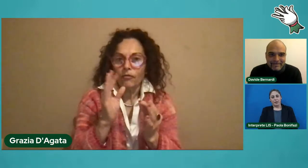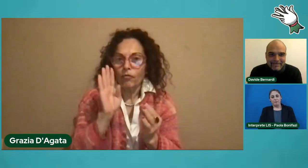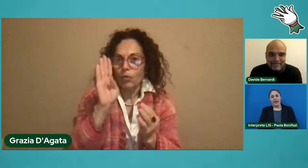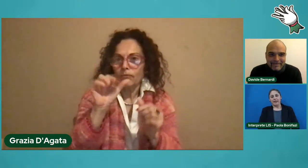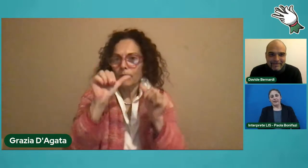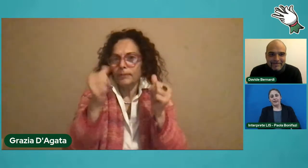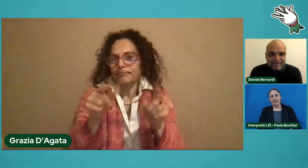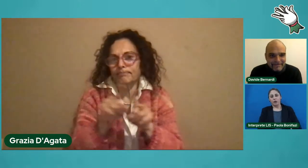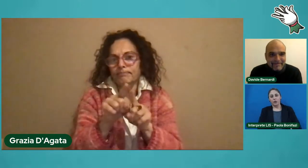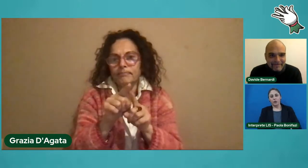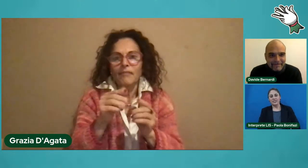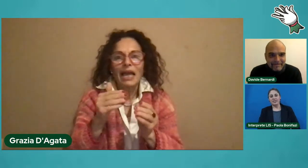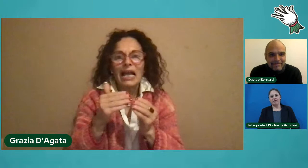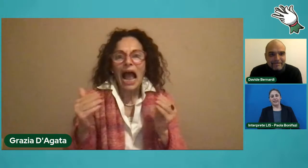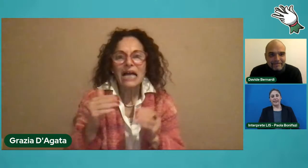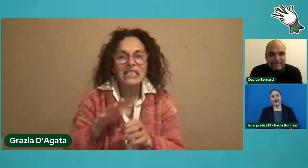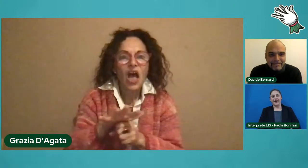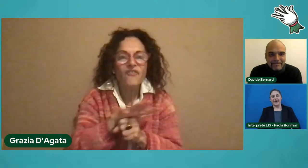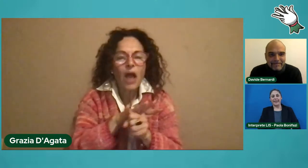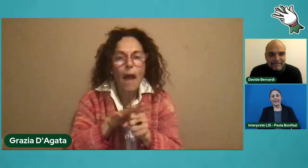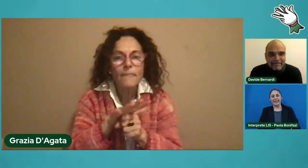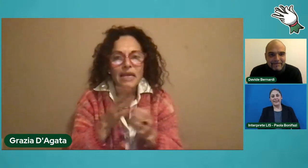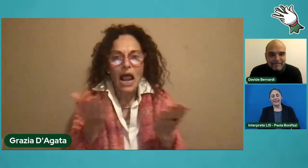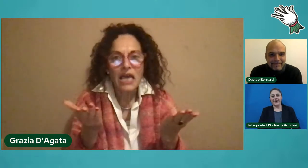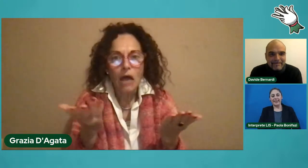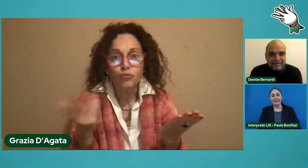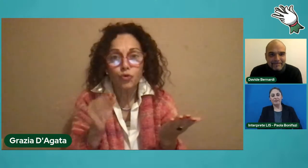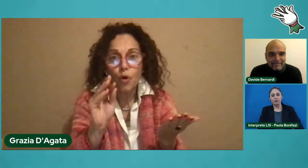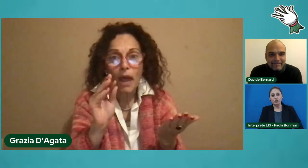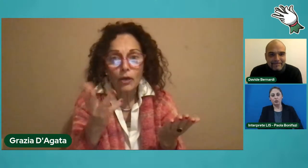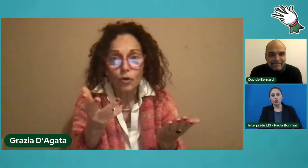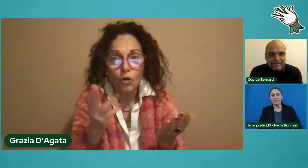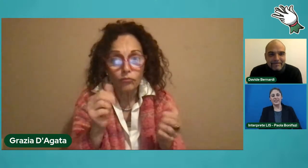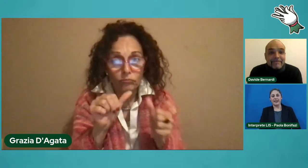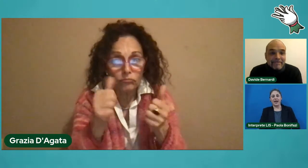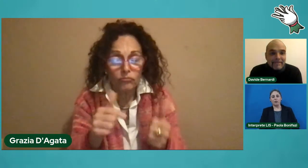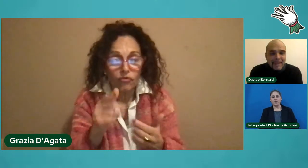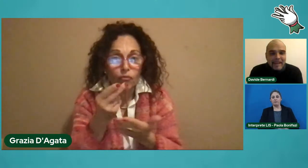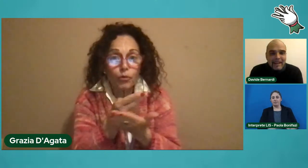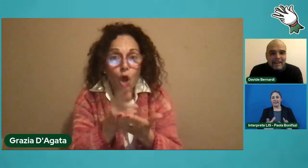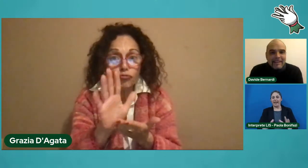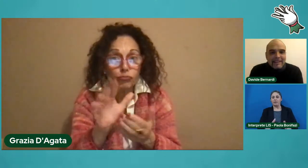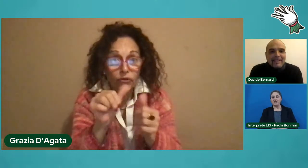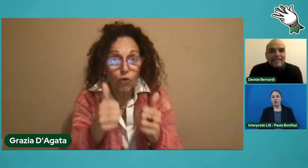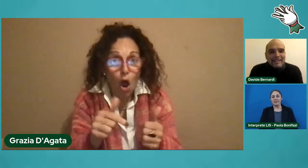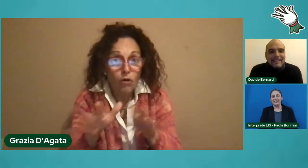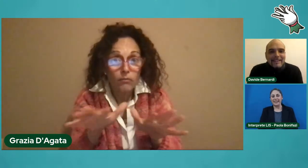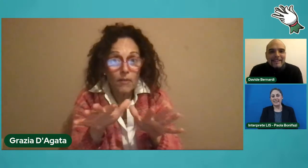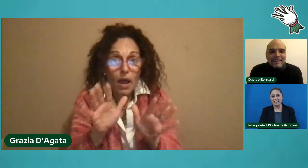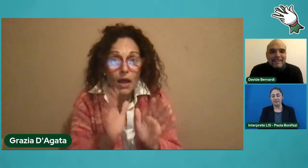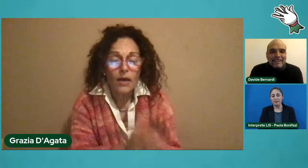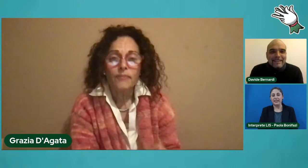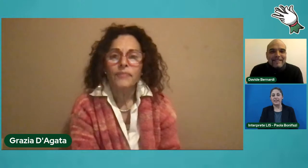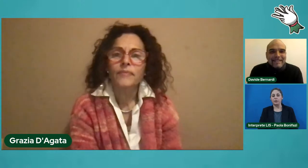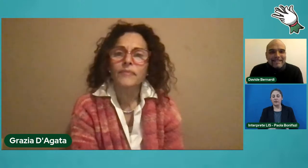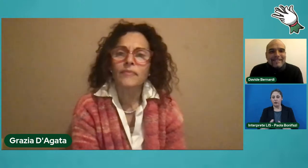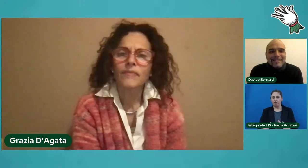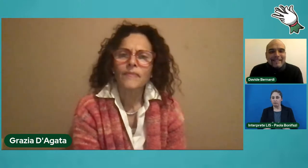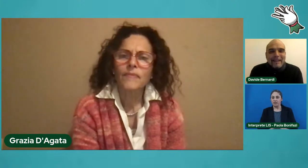Beh, questo significa che il futuro sarà creare una sorta di casa e famiglia, quindi una